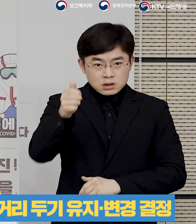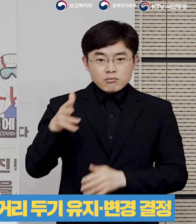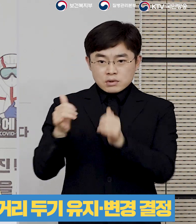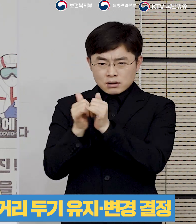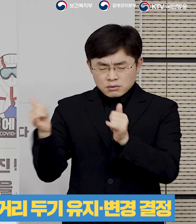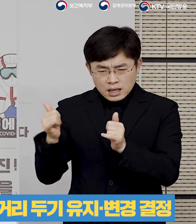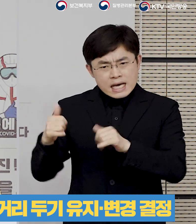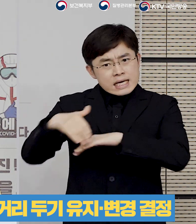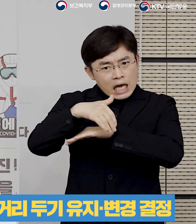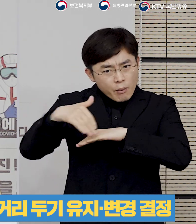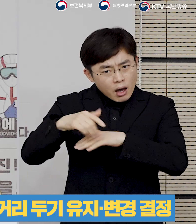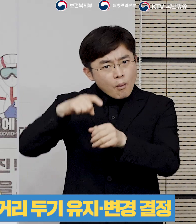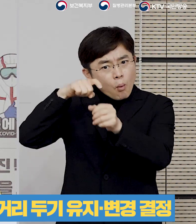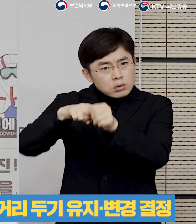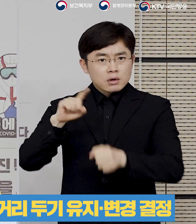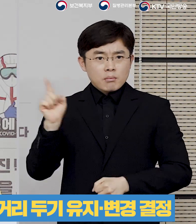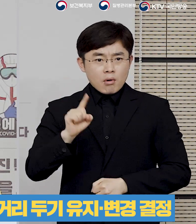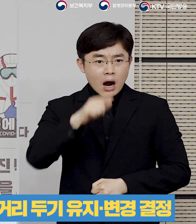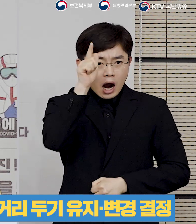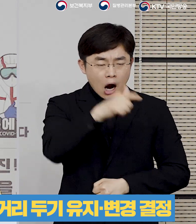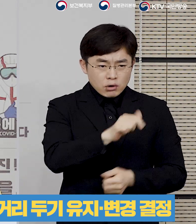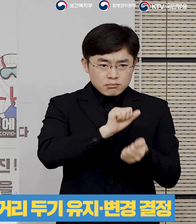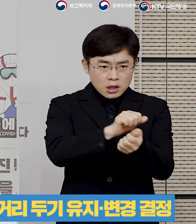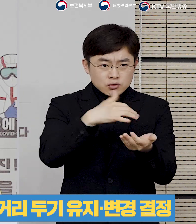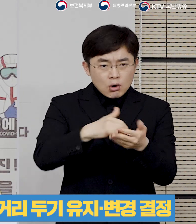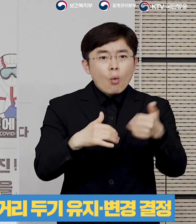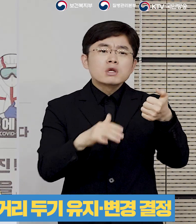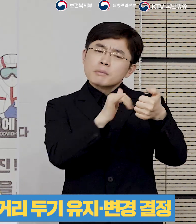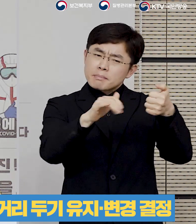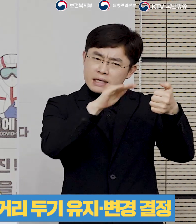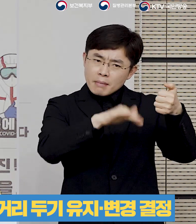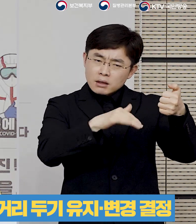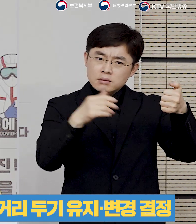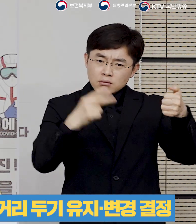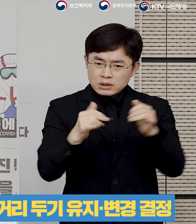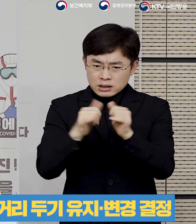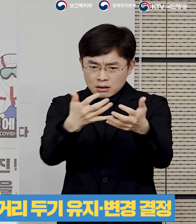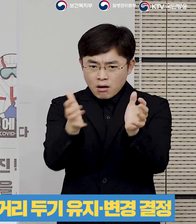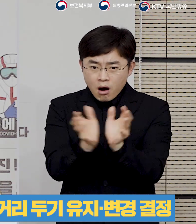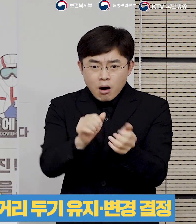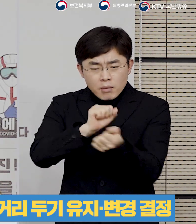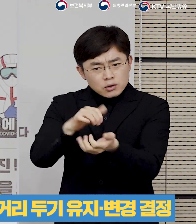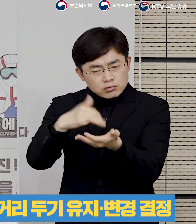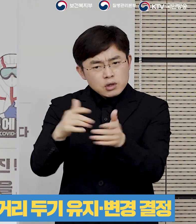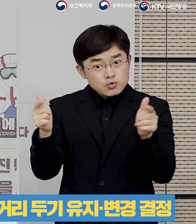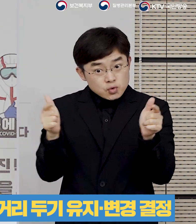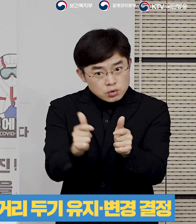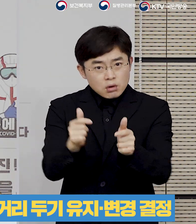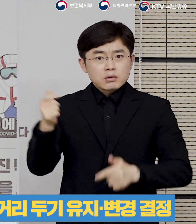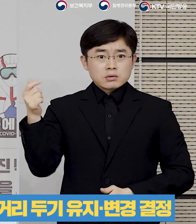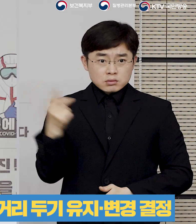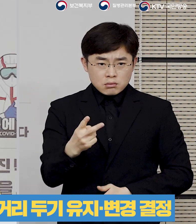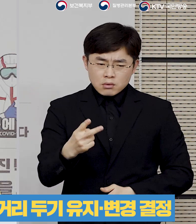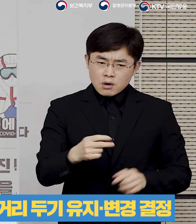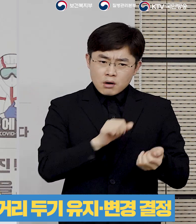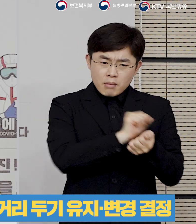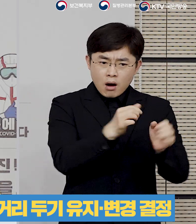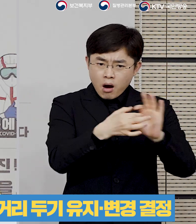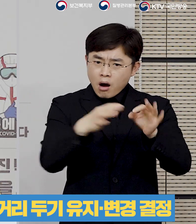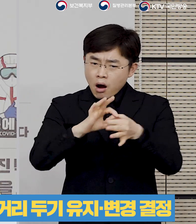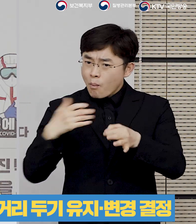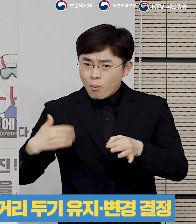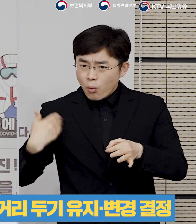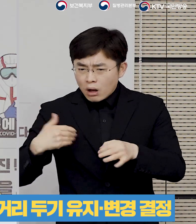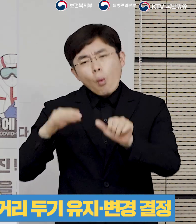방역당국은 전문가들과 함께 일일 평균 신규 환자 50명 미만, 집단 발생의 수와 규모,